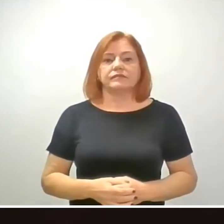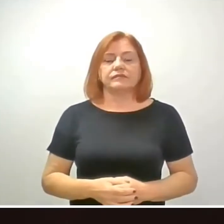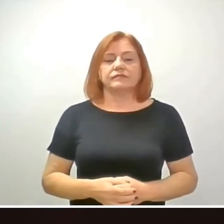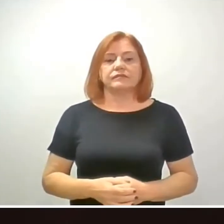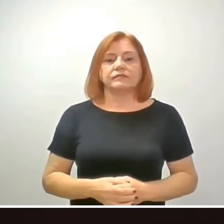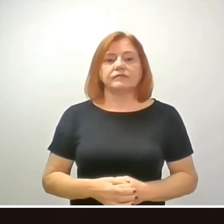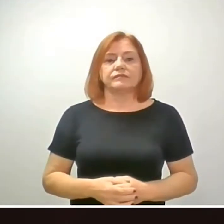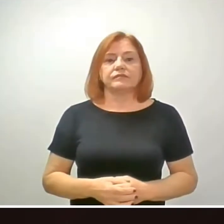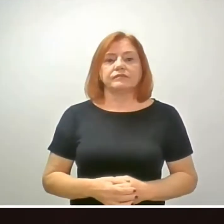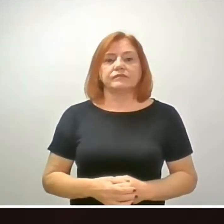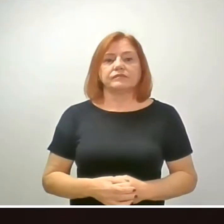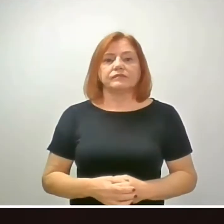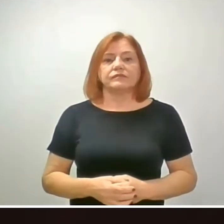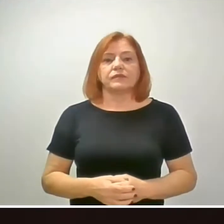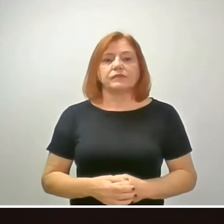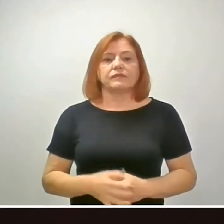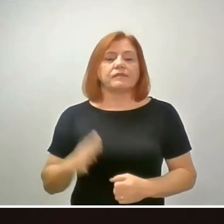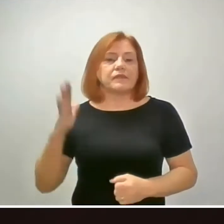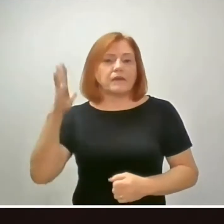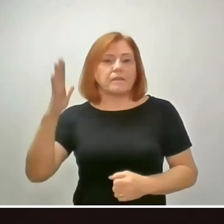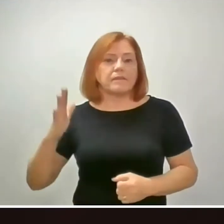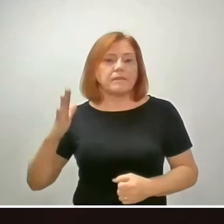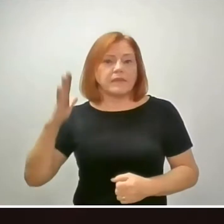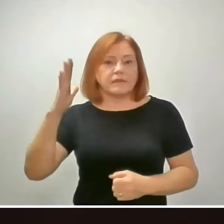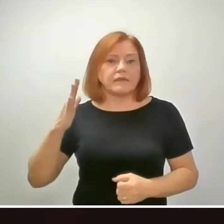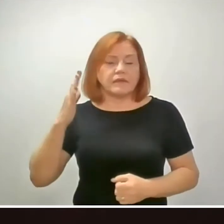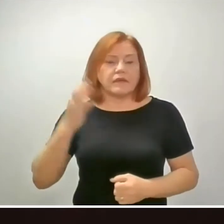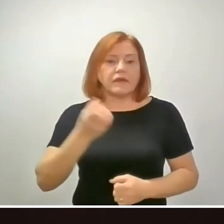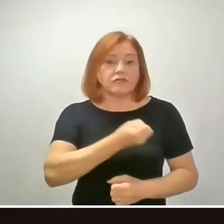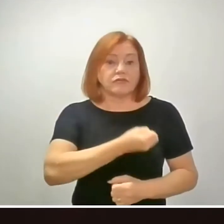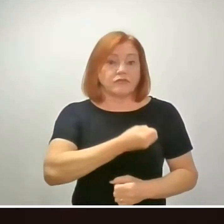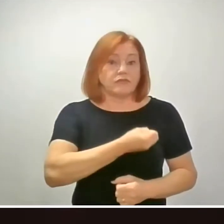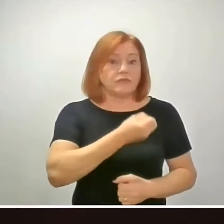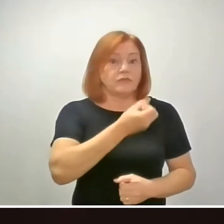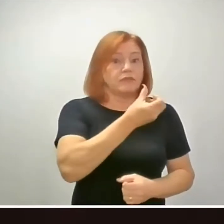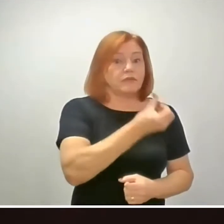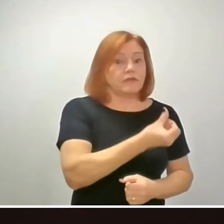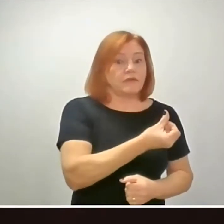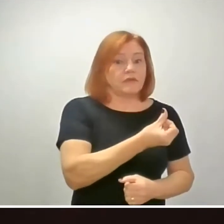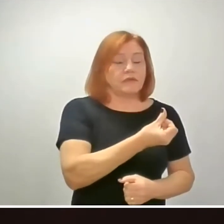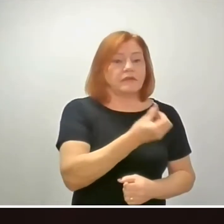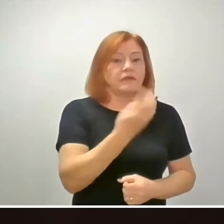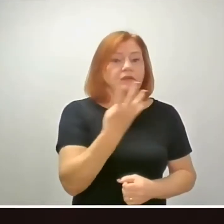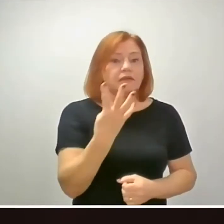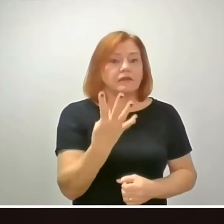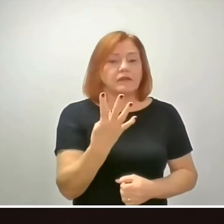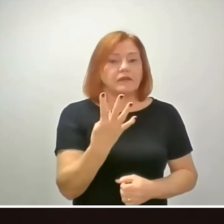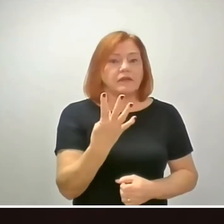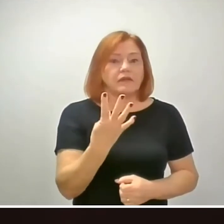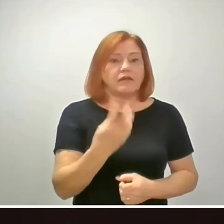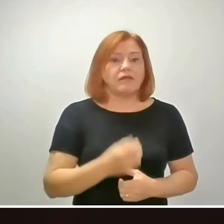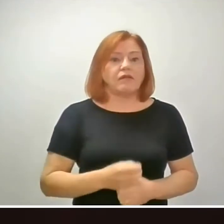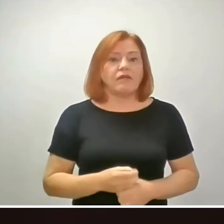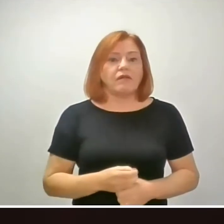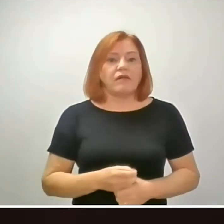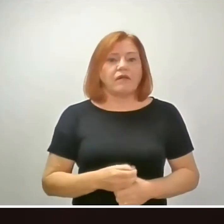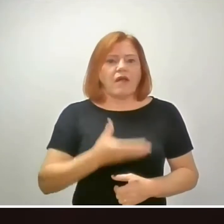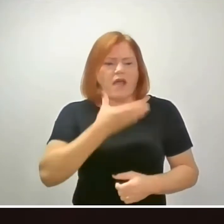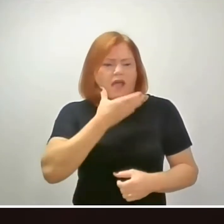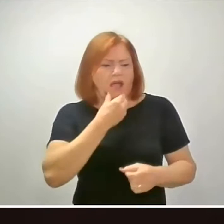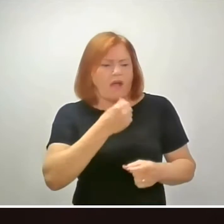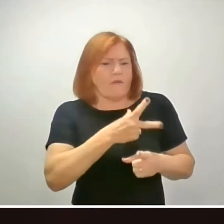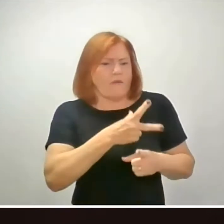mensagem 64. A mensagem 64 tem por título: ao vencedor eu lhe darei